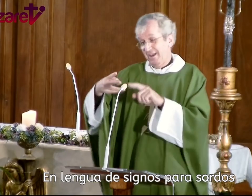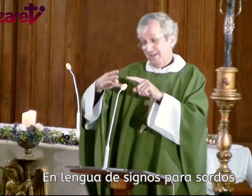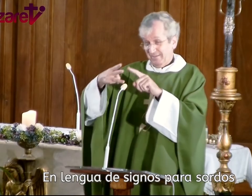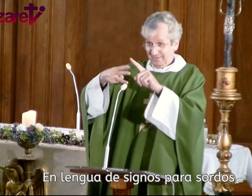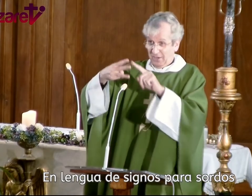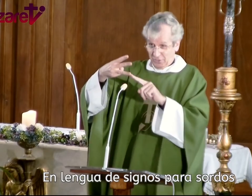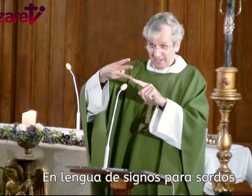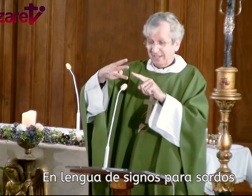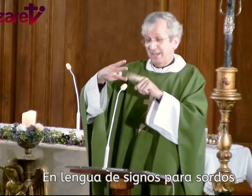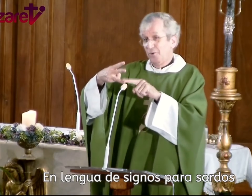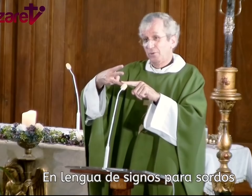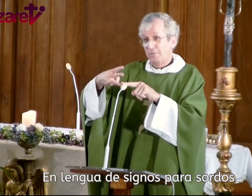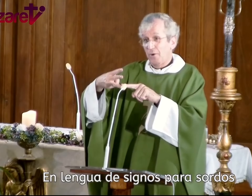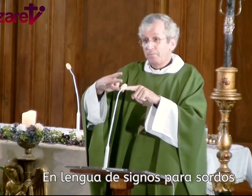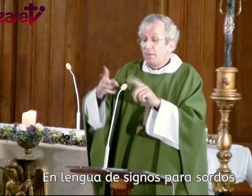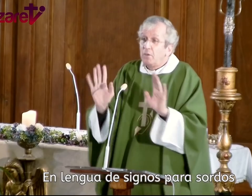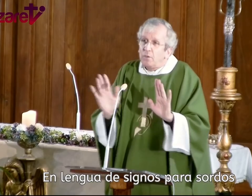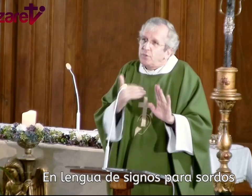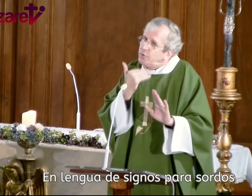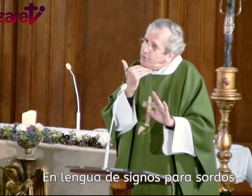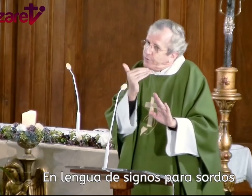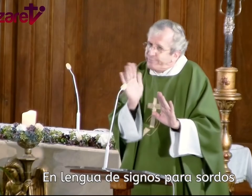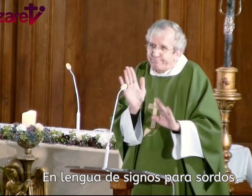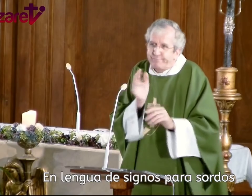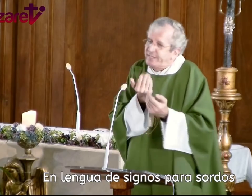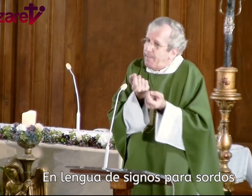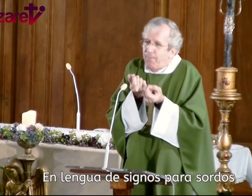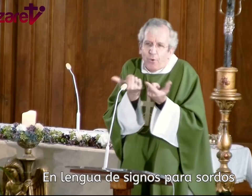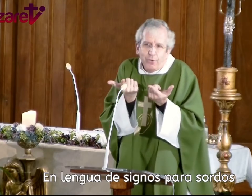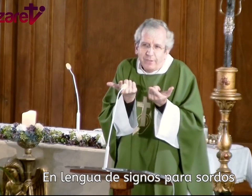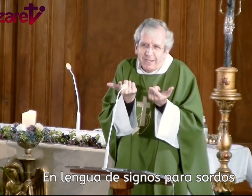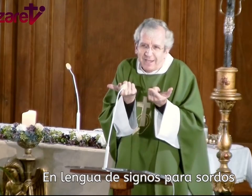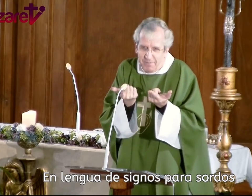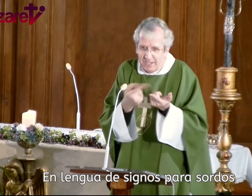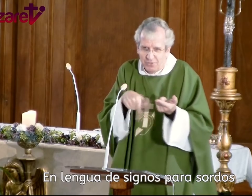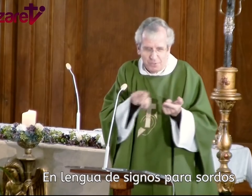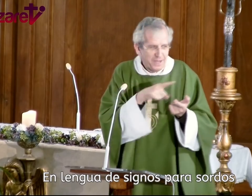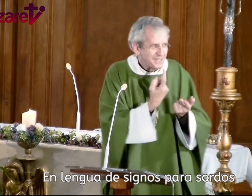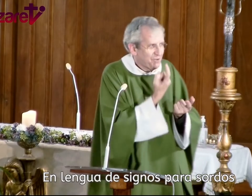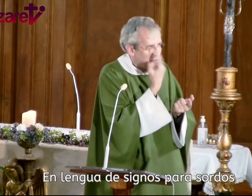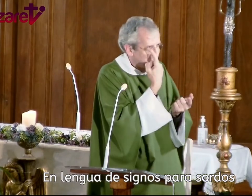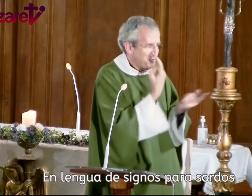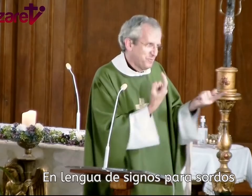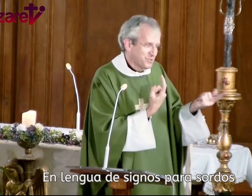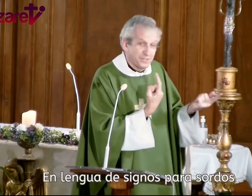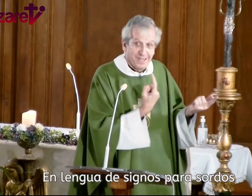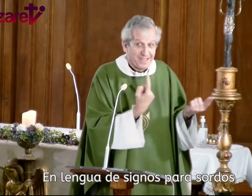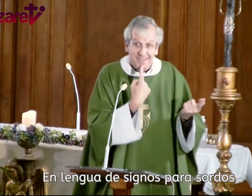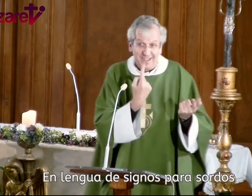los tres El último Yo sé poco A veces nos pasa Con los alumnos Que dicen